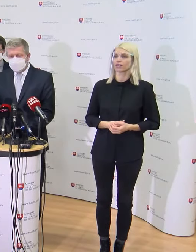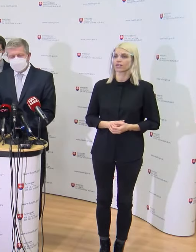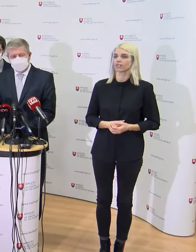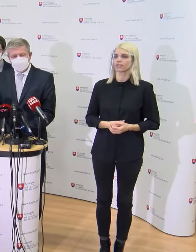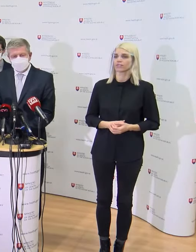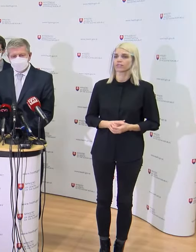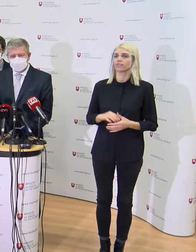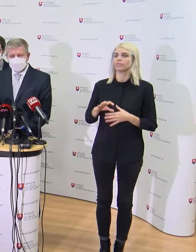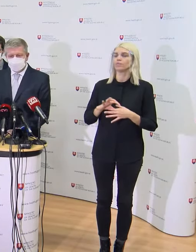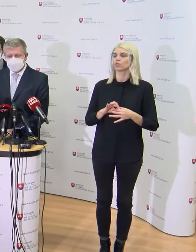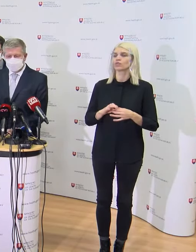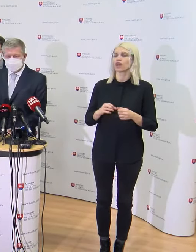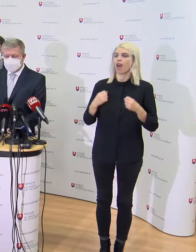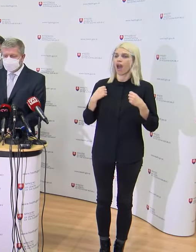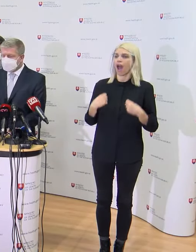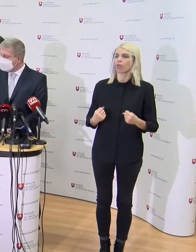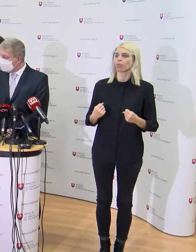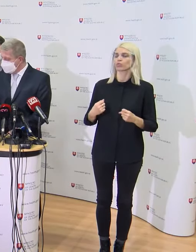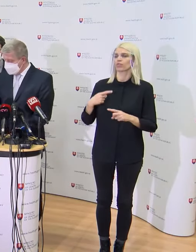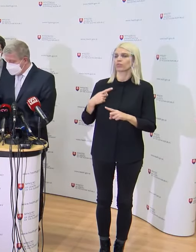autobusových a železničných linkách.